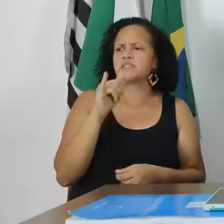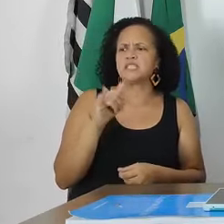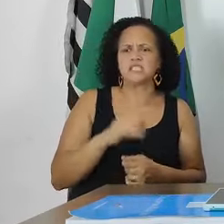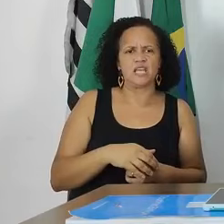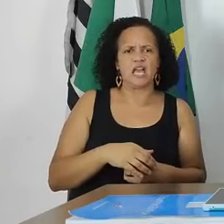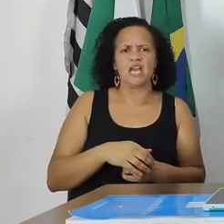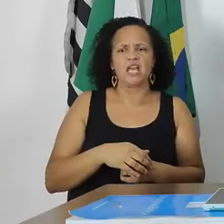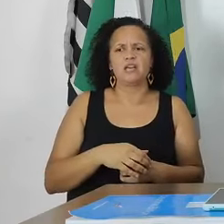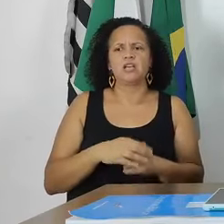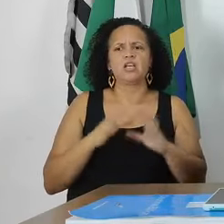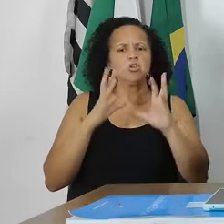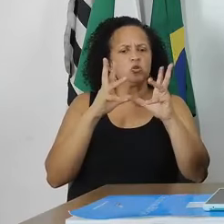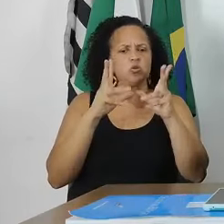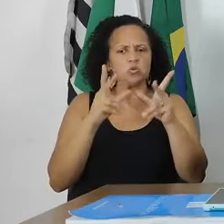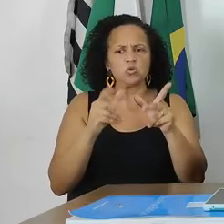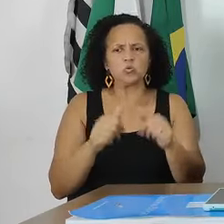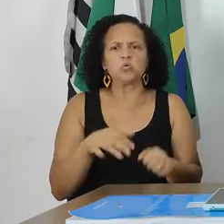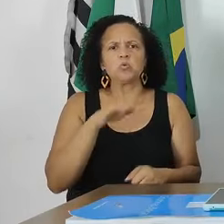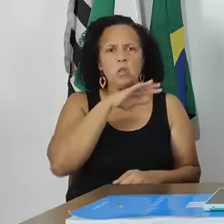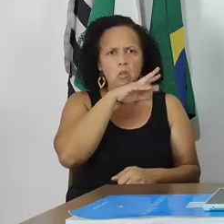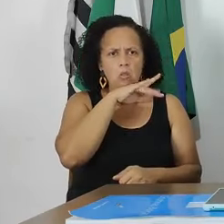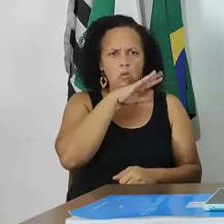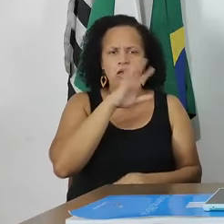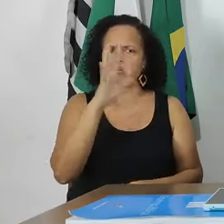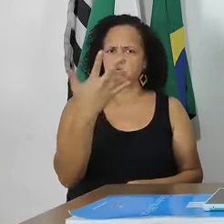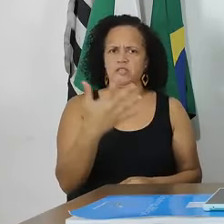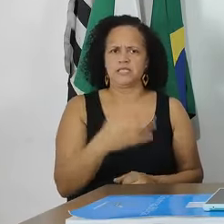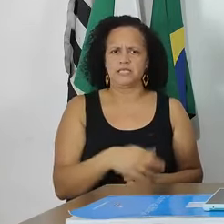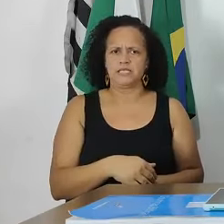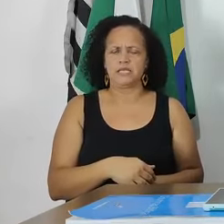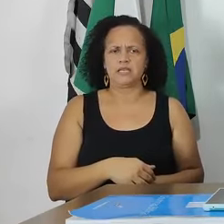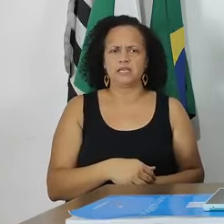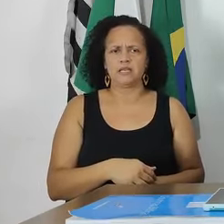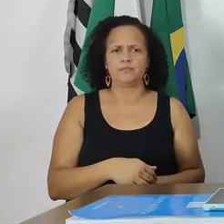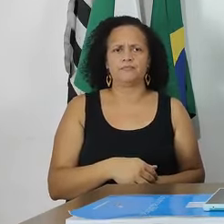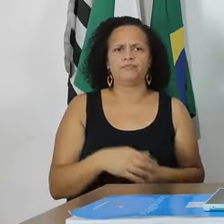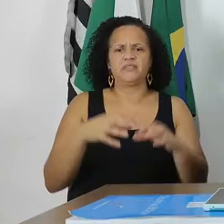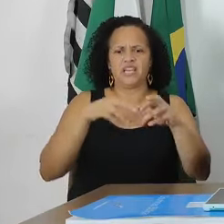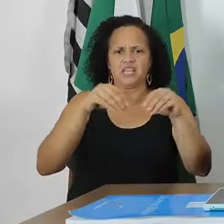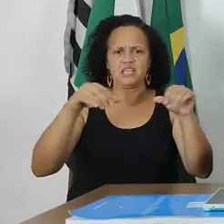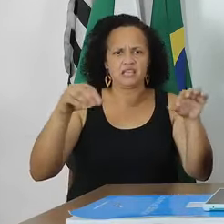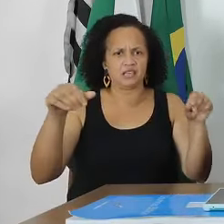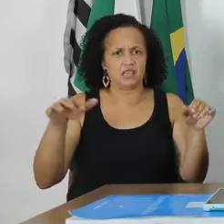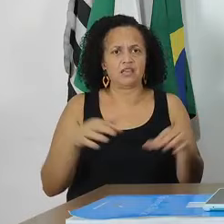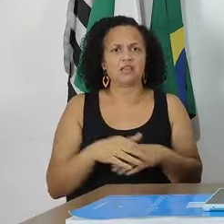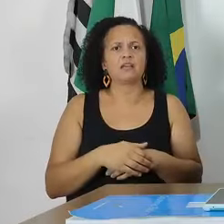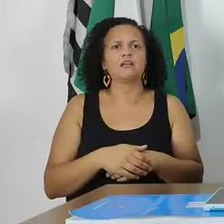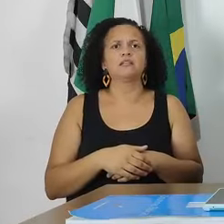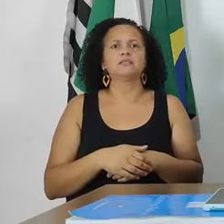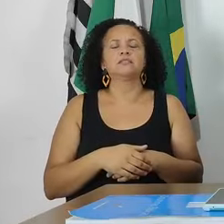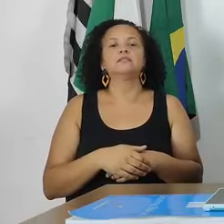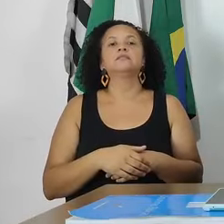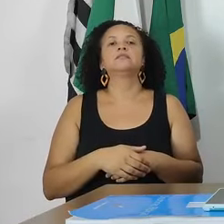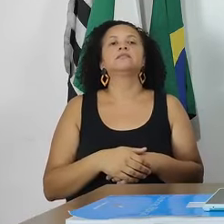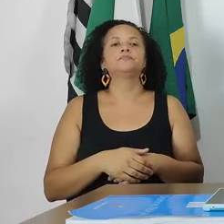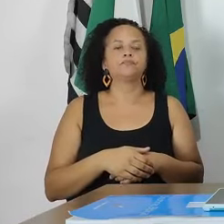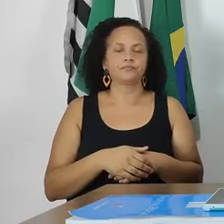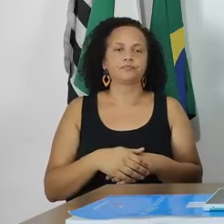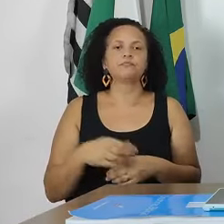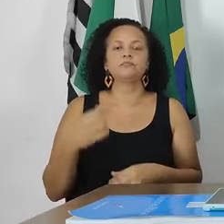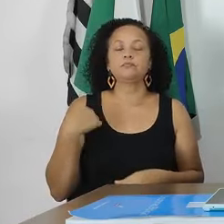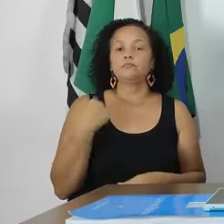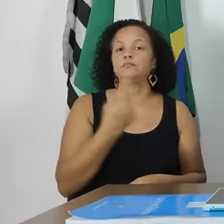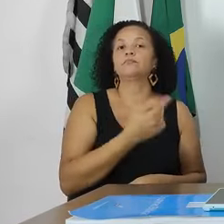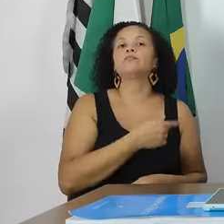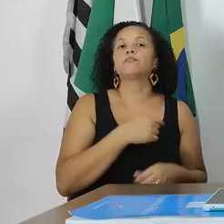uma grande seca. Se seria na terra, então Moabe estava, né? O que a gente